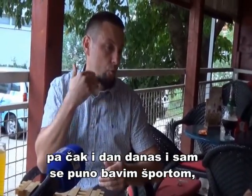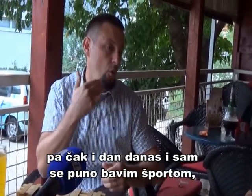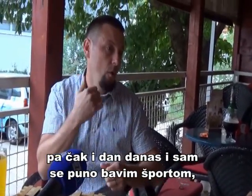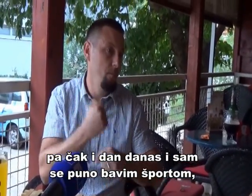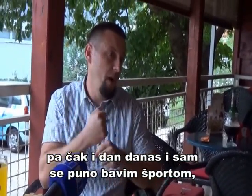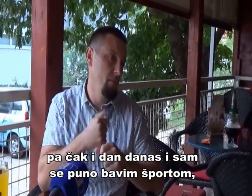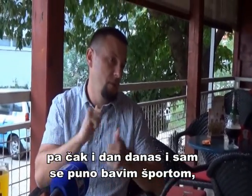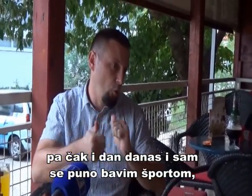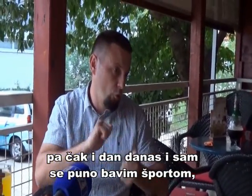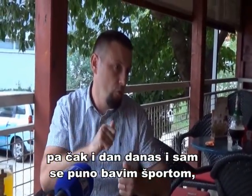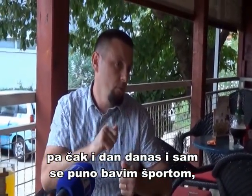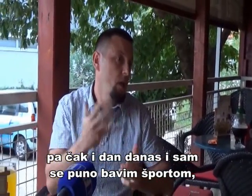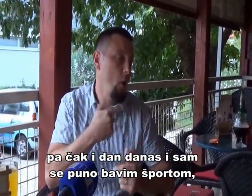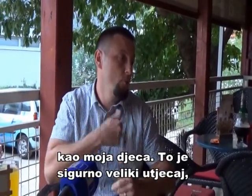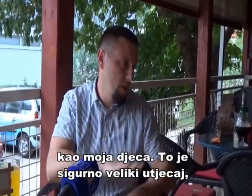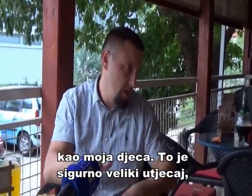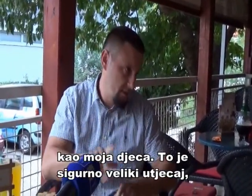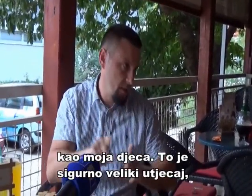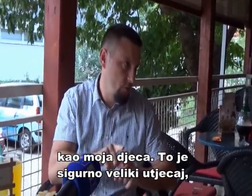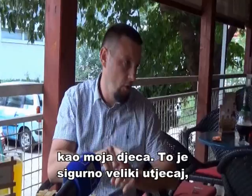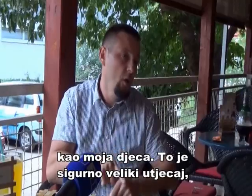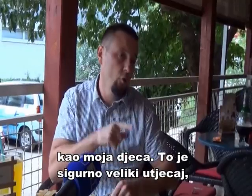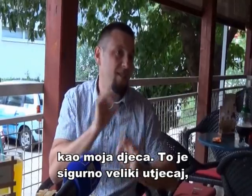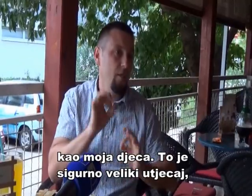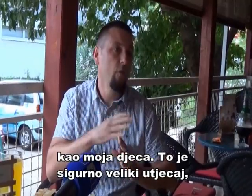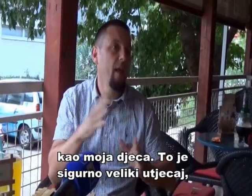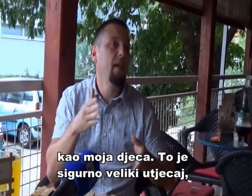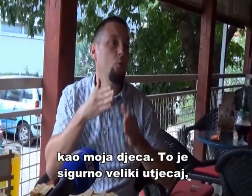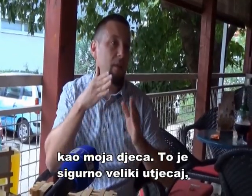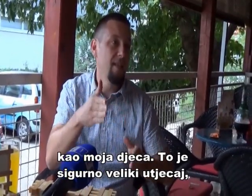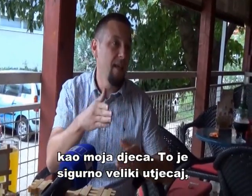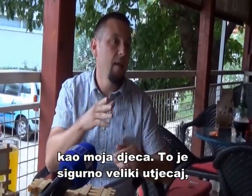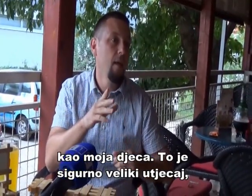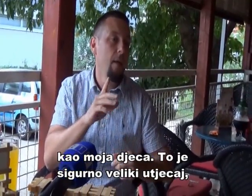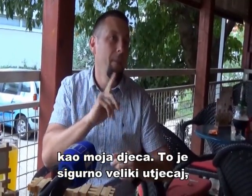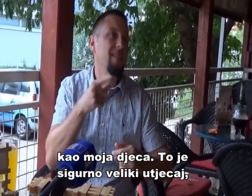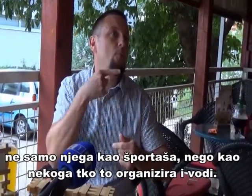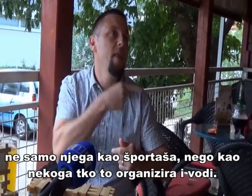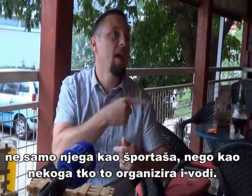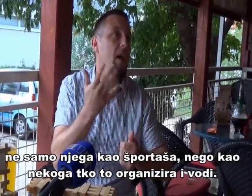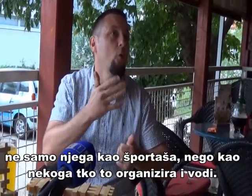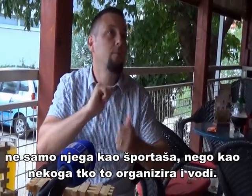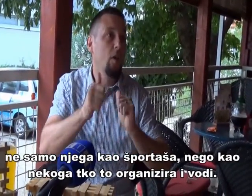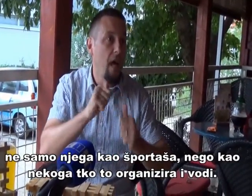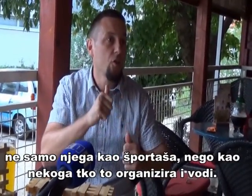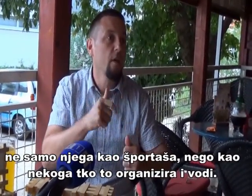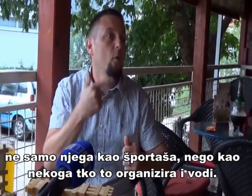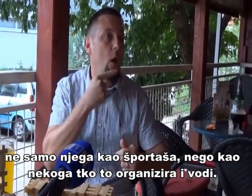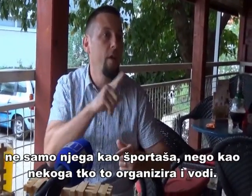puno bavim sportom, kao i moja djeca isto. To je sigurno veliki utjecaj, ne samo njega kao sportaša, nego kao i